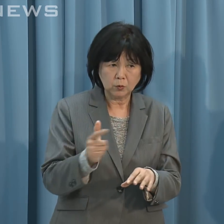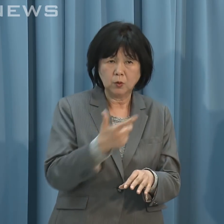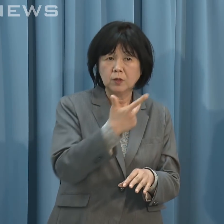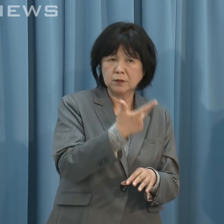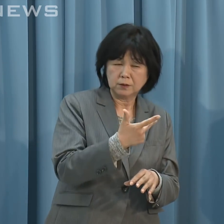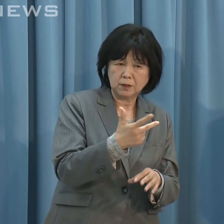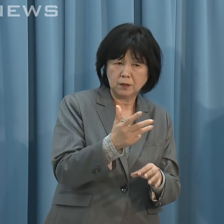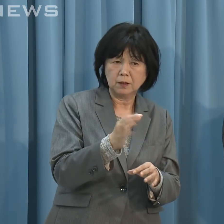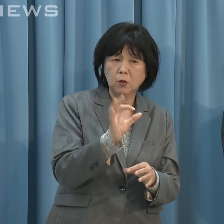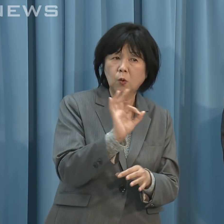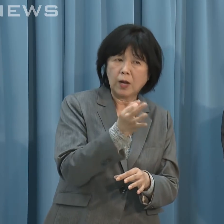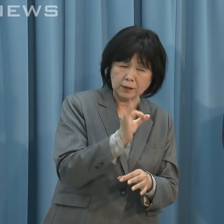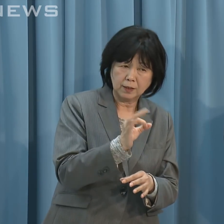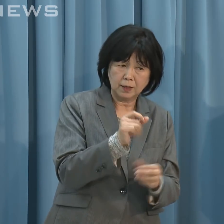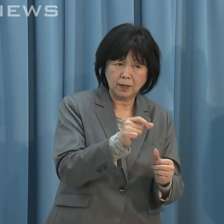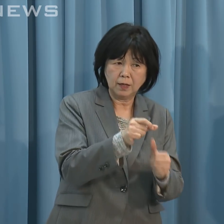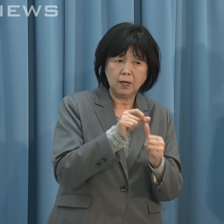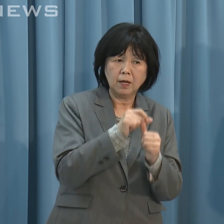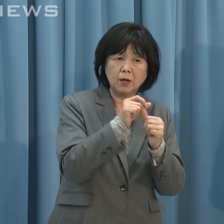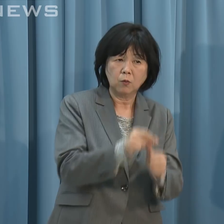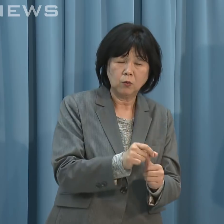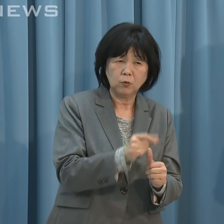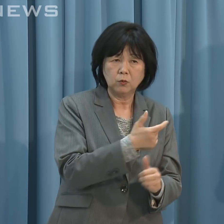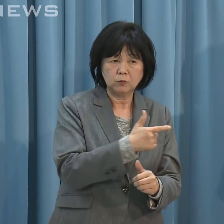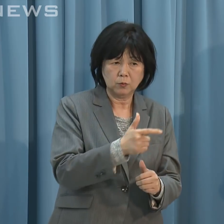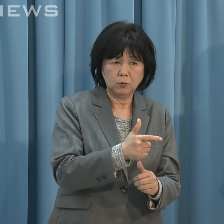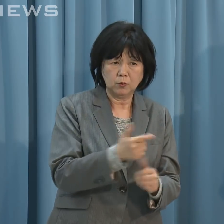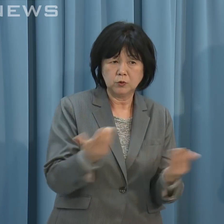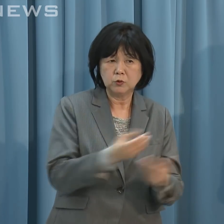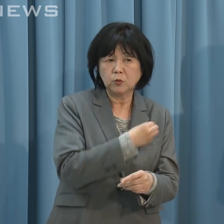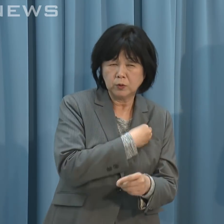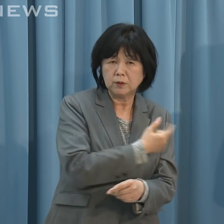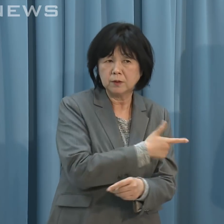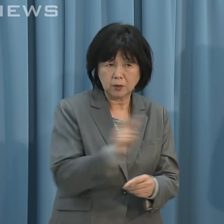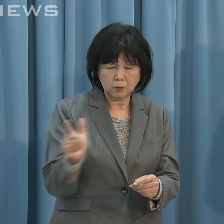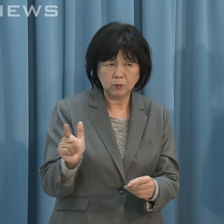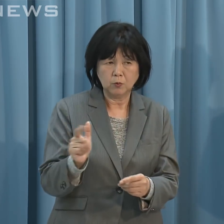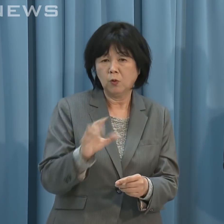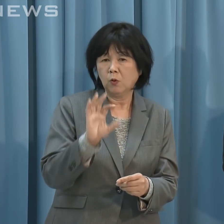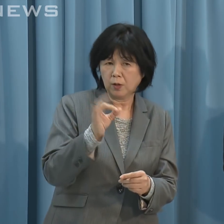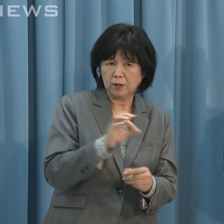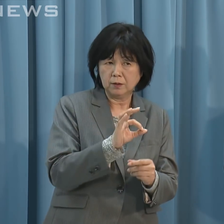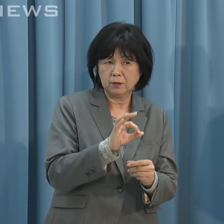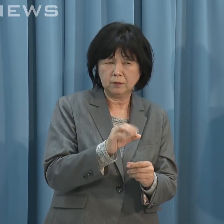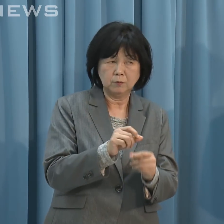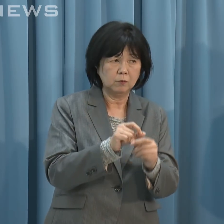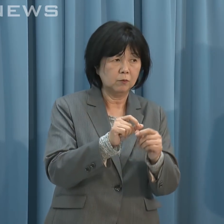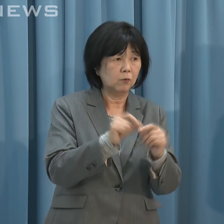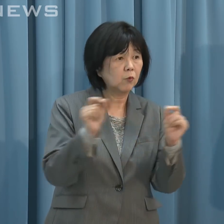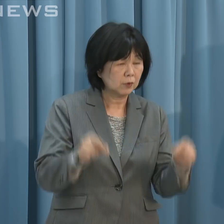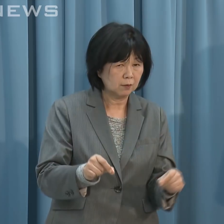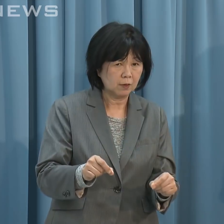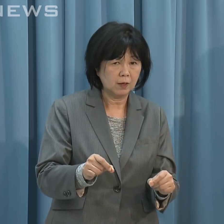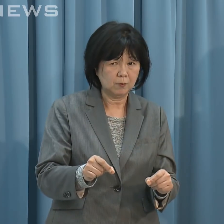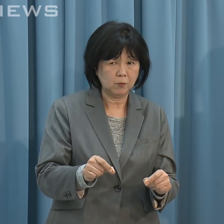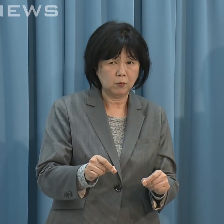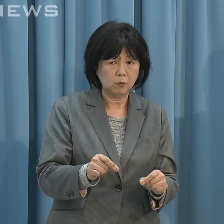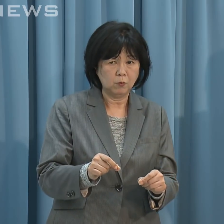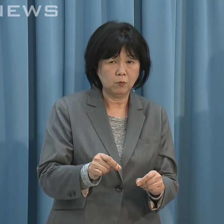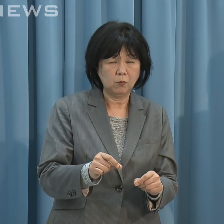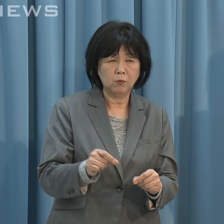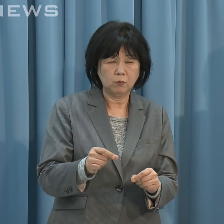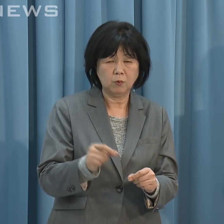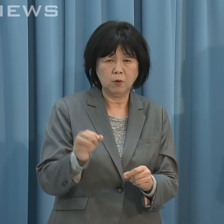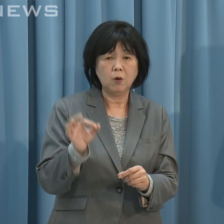ね、そういった雇用、まあ、そういったものは相談をしっかりやっていく。それから資金繰りについては無利子無担保と安倍総理も言ってました。あれ、それ